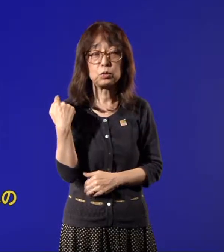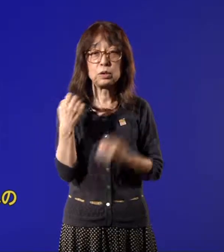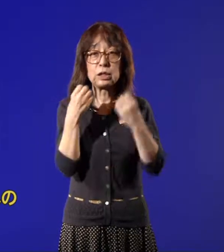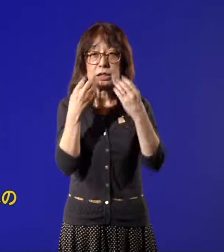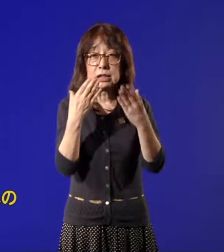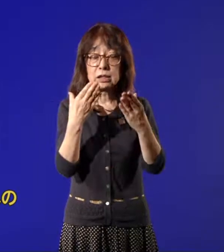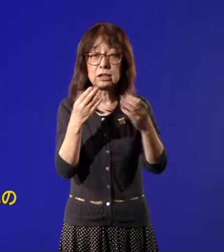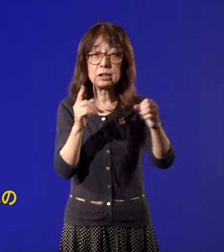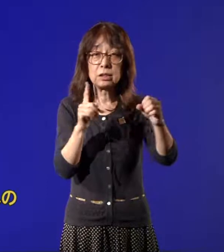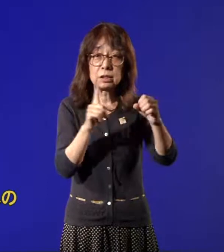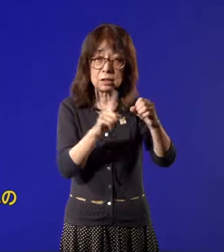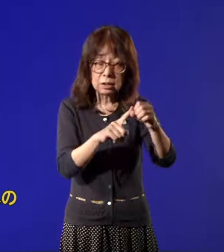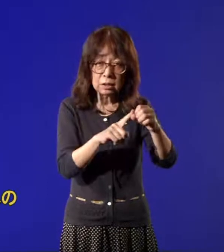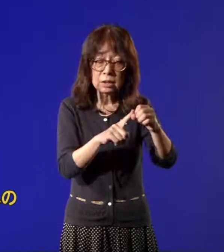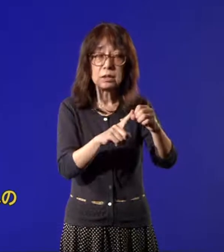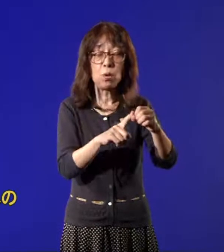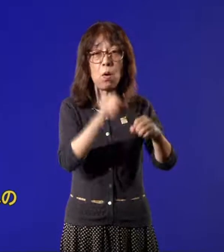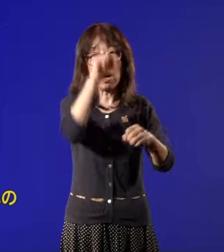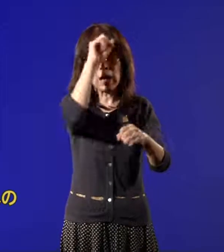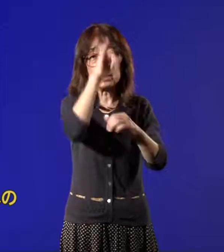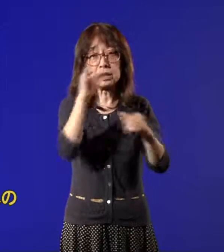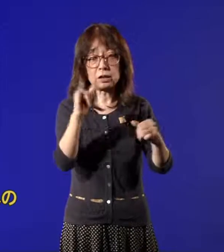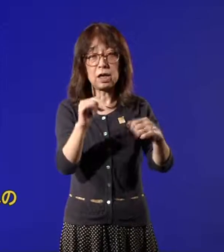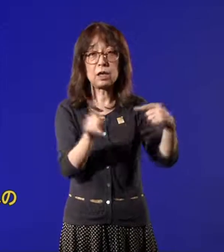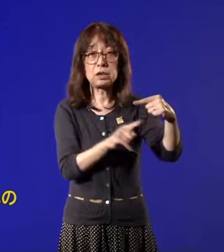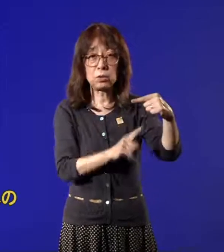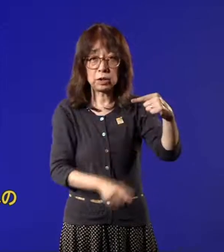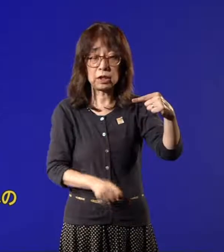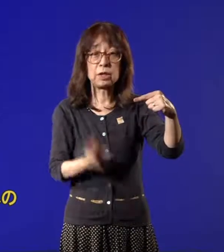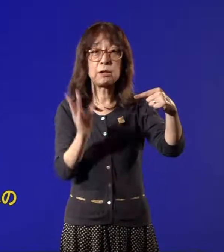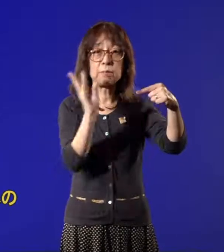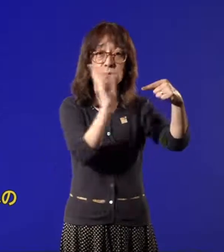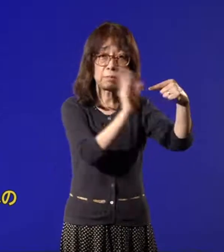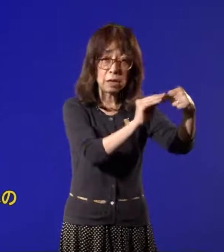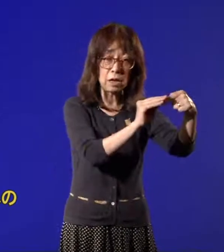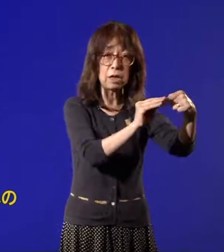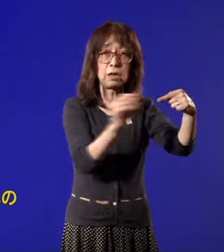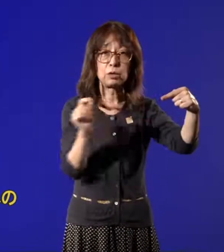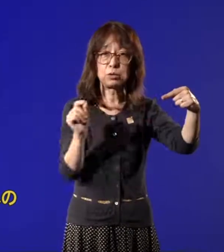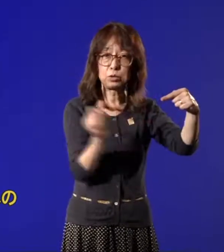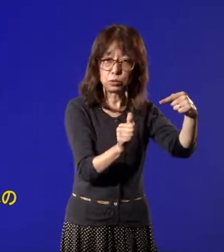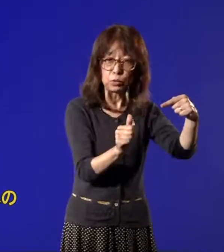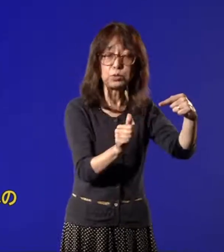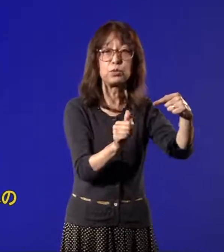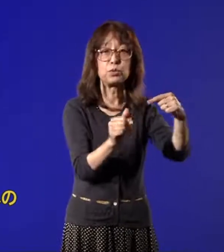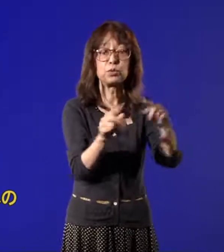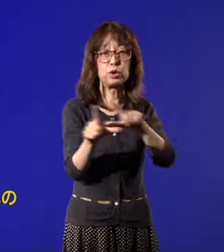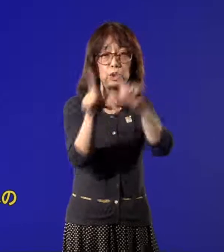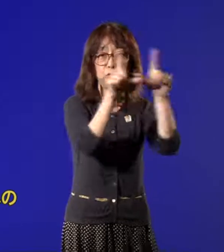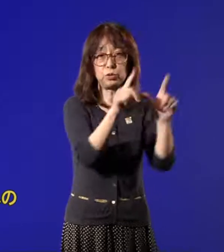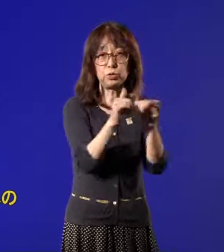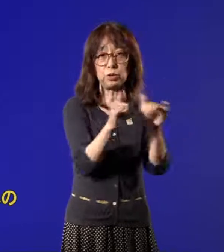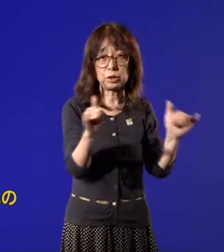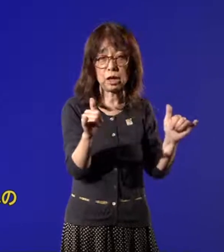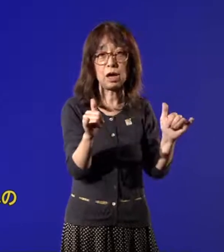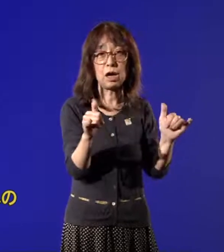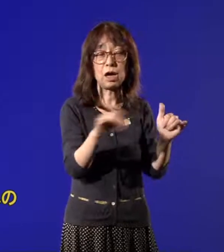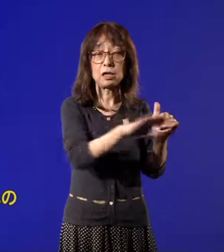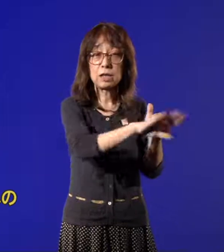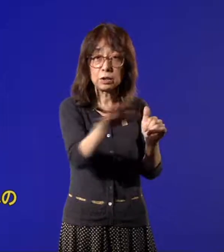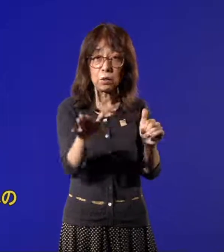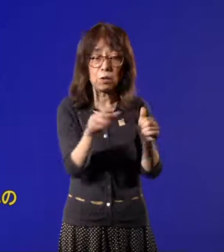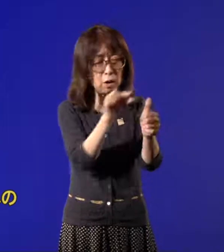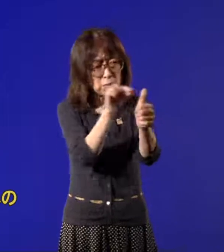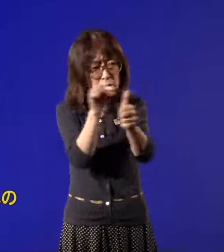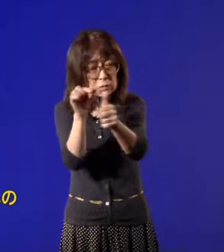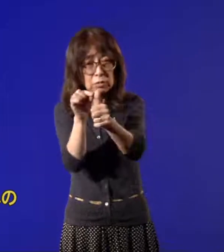患者さんお一方確認をされて、すぐ、入所者の方とかの PCR 検査をして、